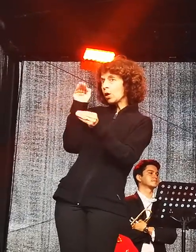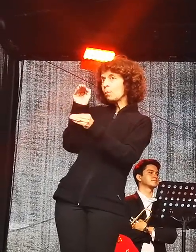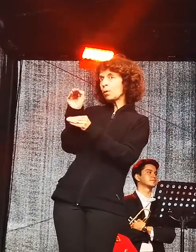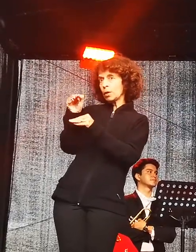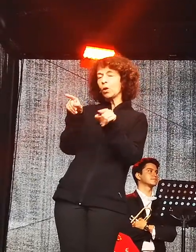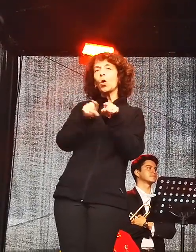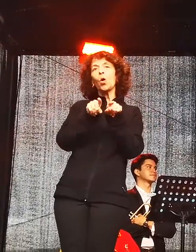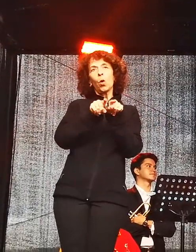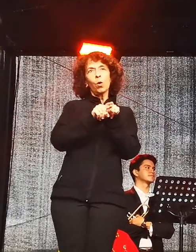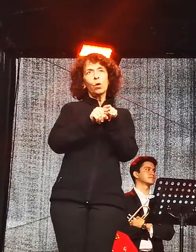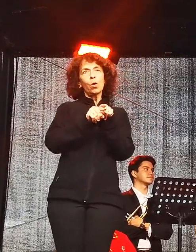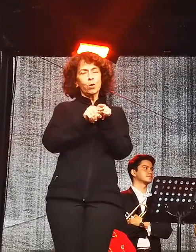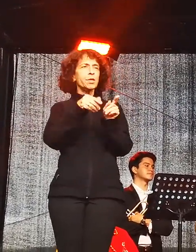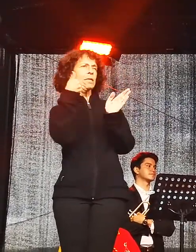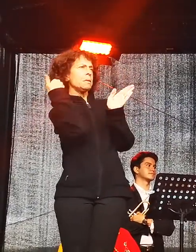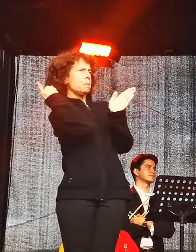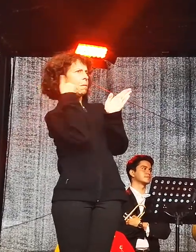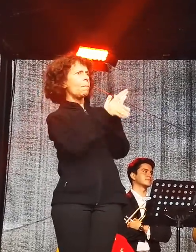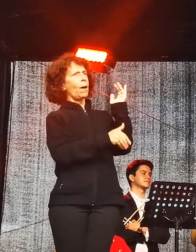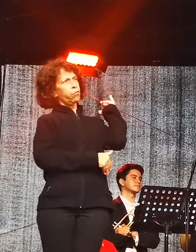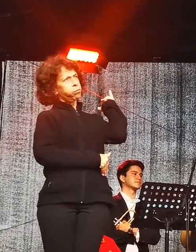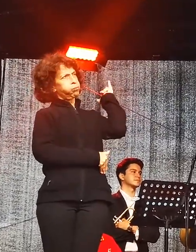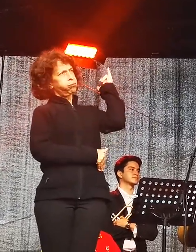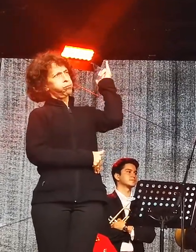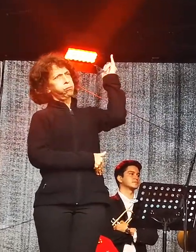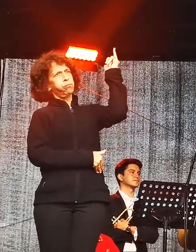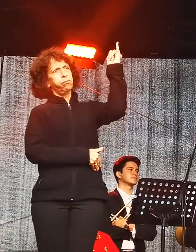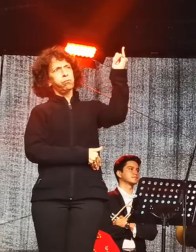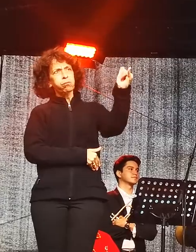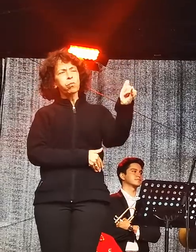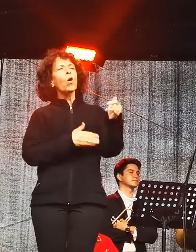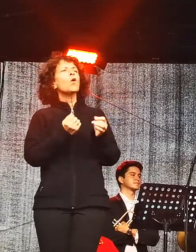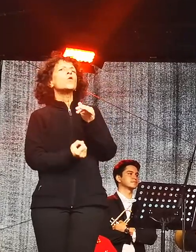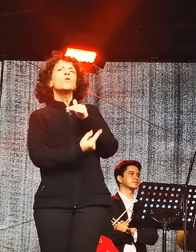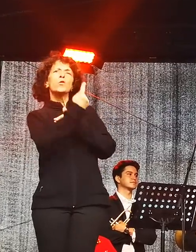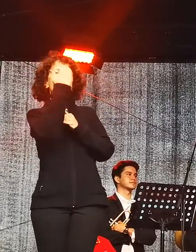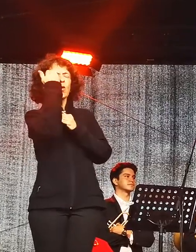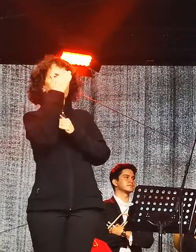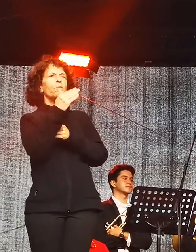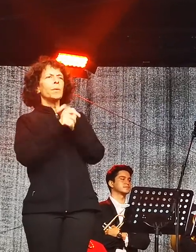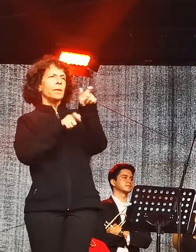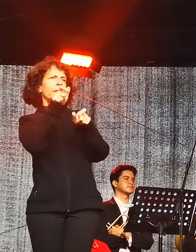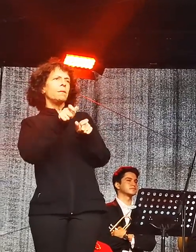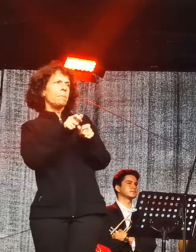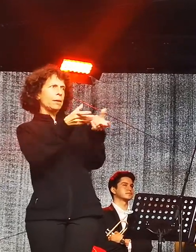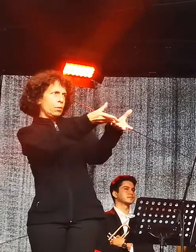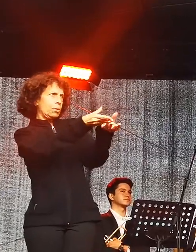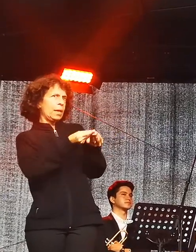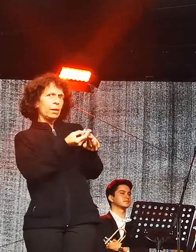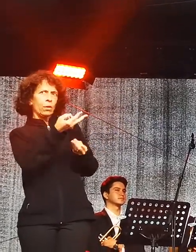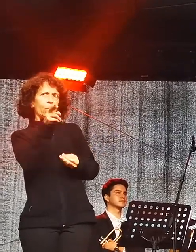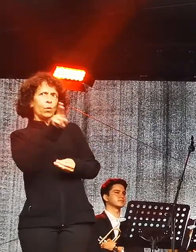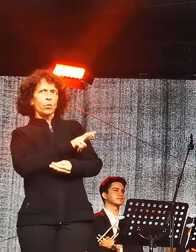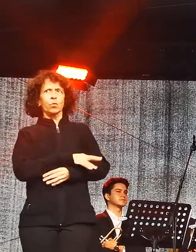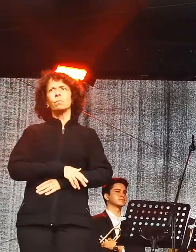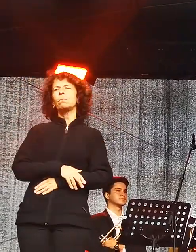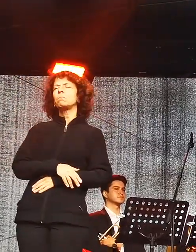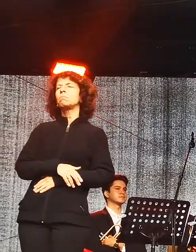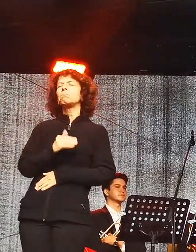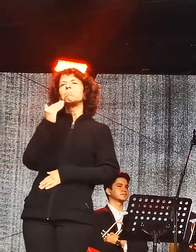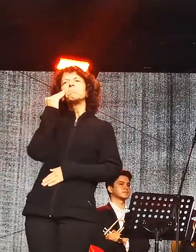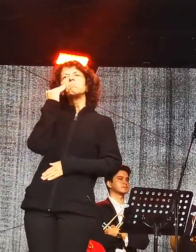être expulsés des vallées aussi longtemps qu'ils n'auront pas été expressément rappelés par les confédérés. Si